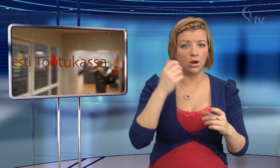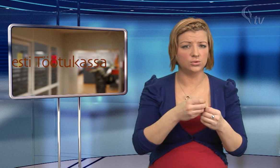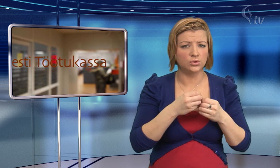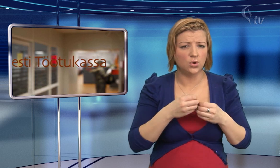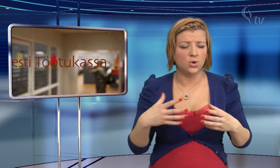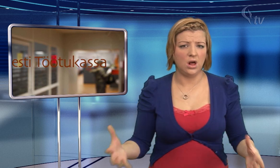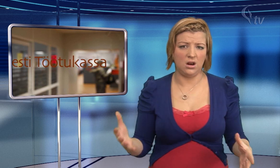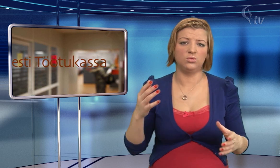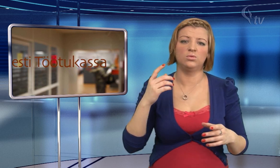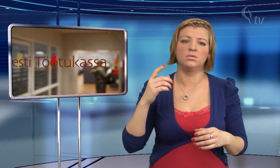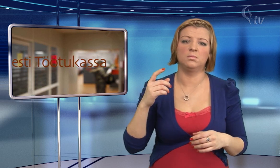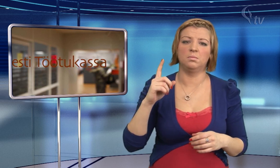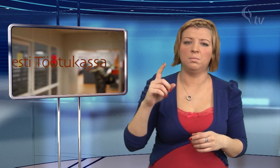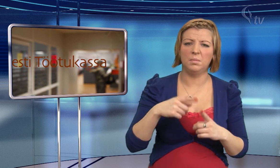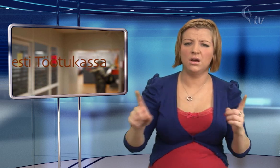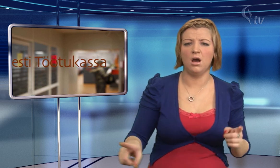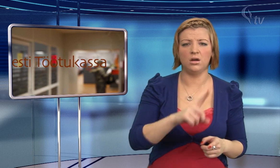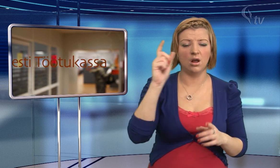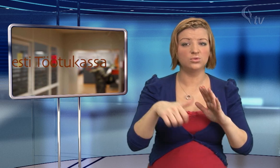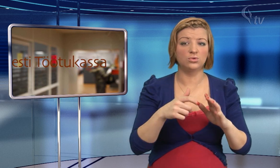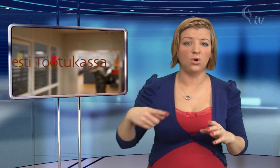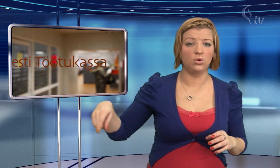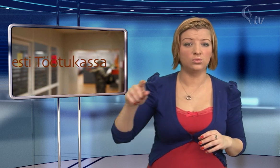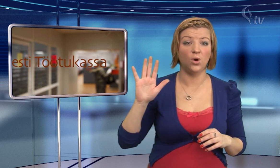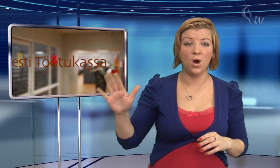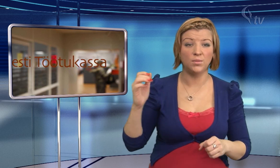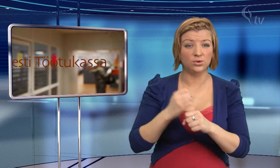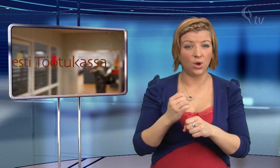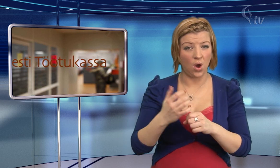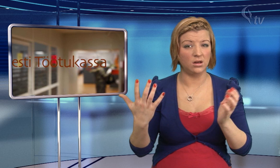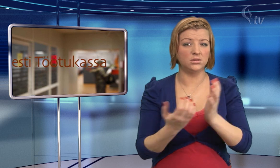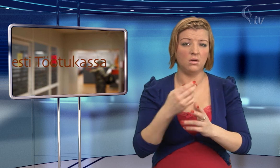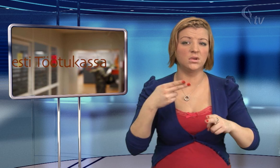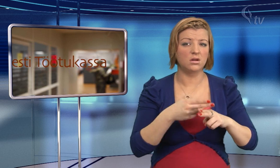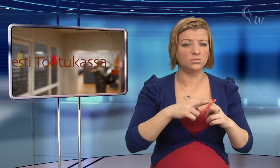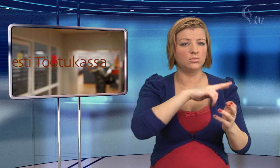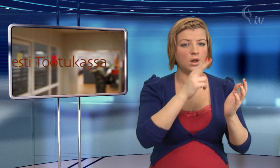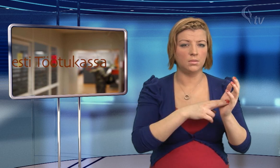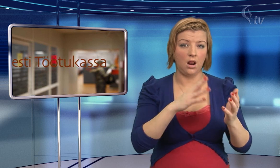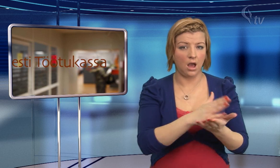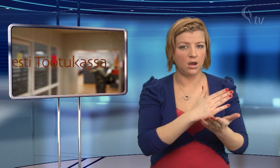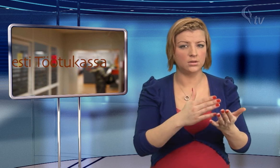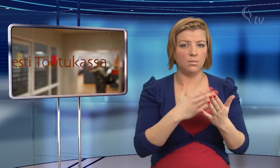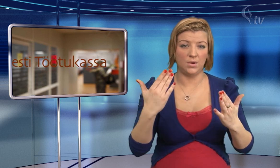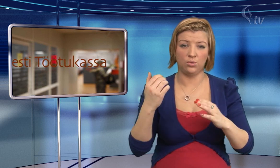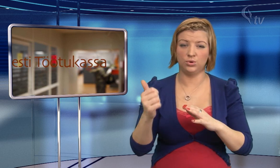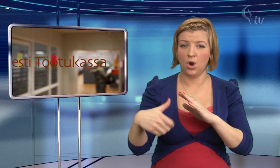võimalusi tööd leida. 2011. aastal on suurenenud pikaajaliste töötute osakaal ning nende tööle